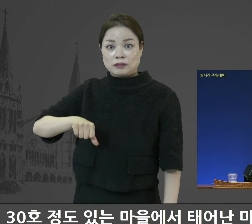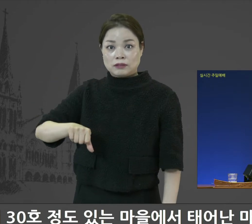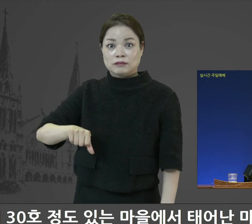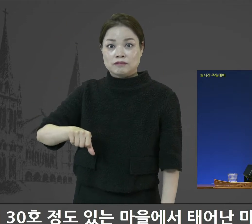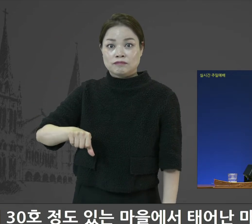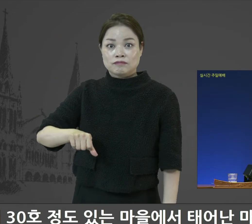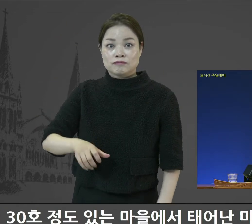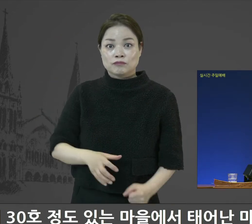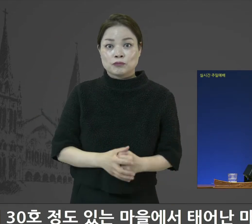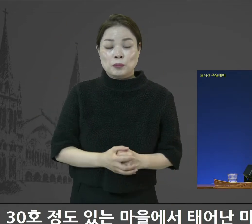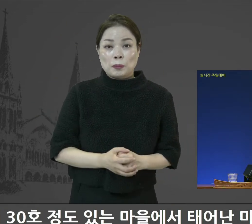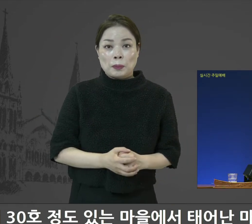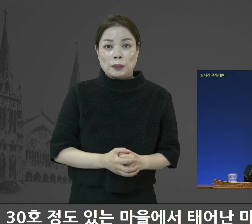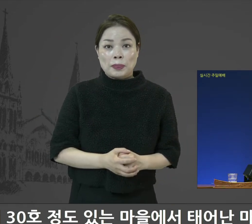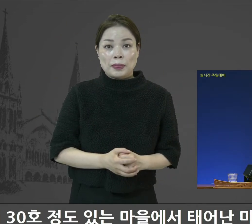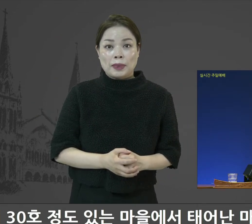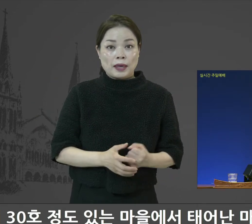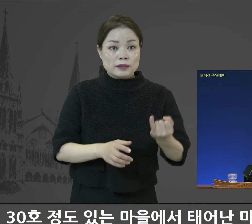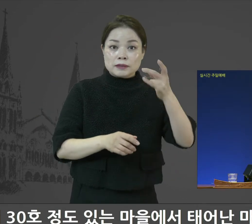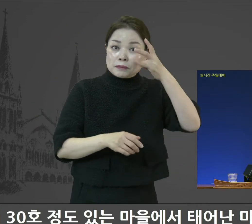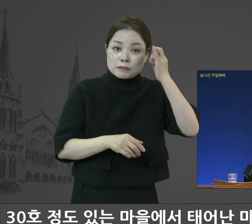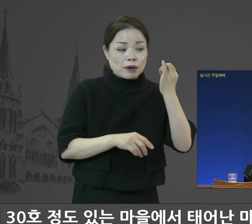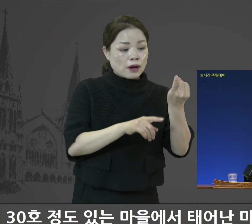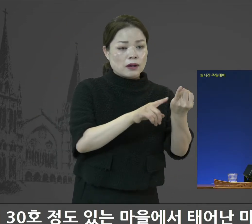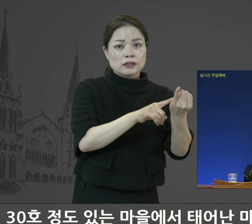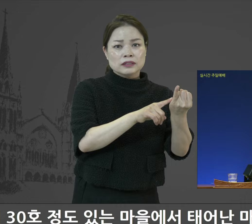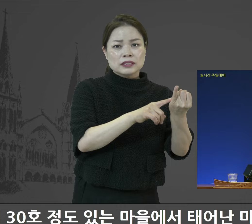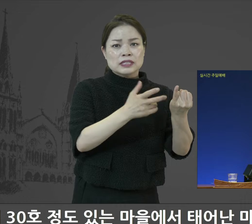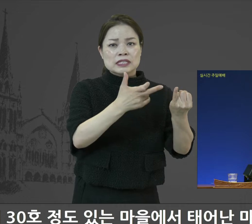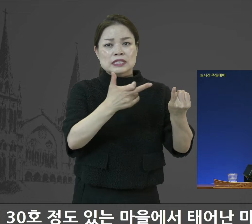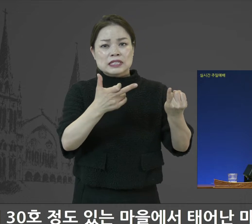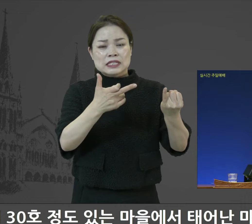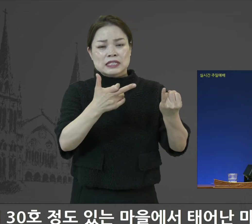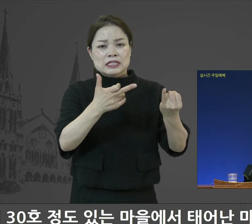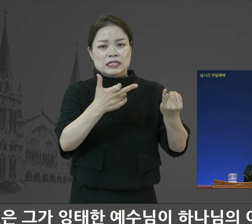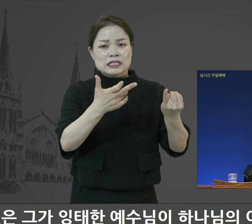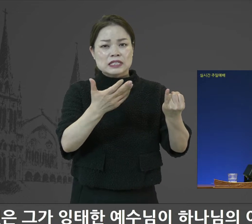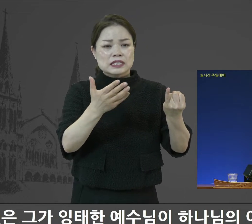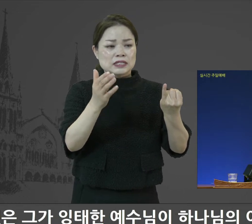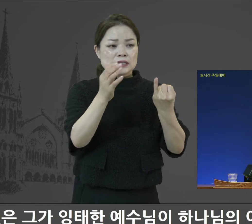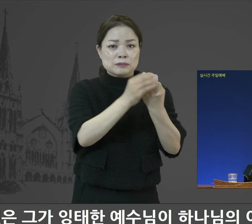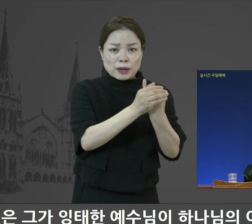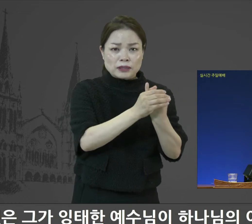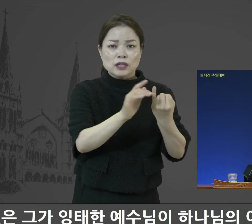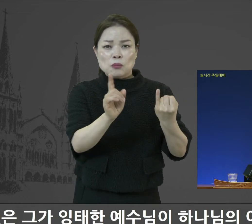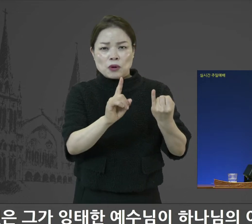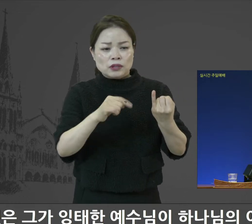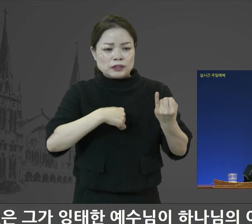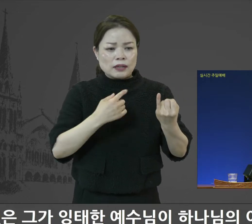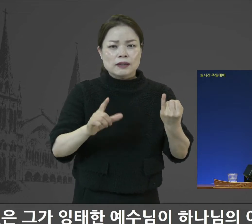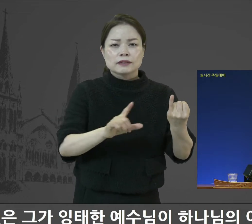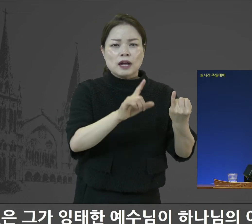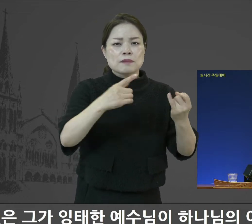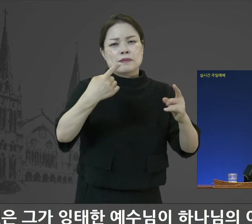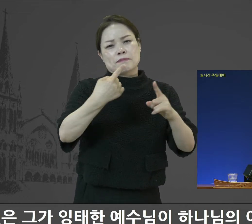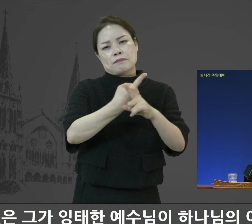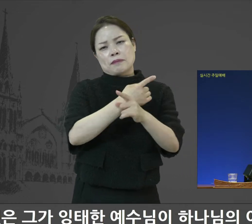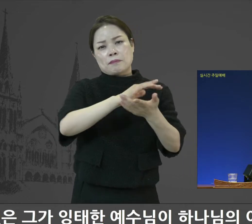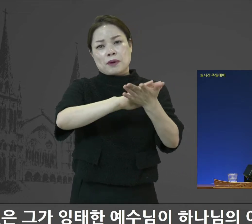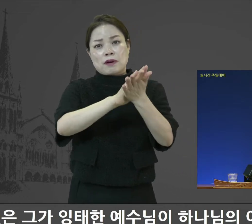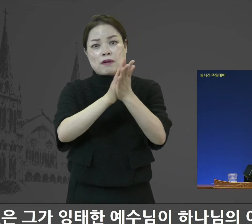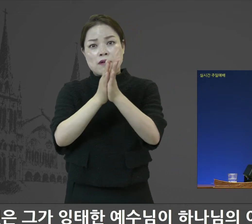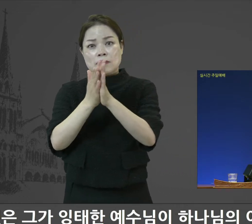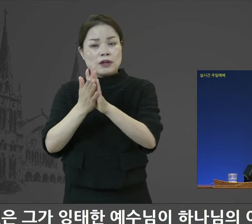것이죠. 그래서 마리아는 큰 일이 일어난 것이 자기의 삶을 바꾸는 이런